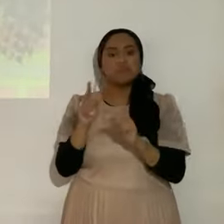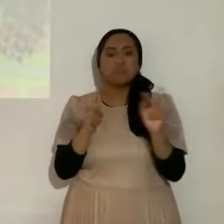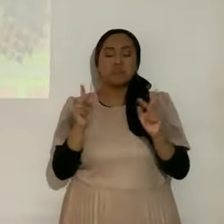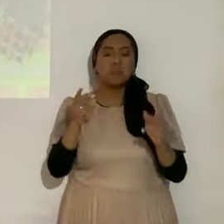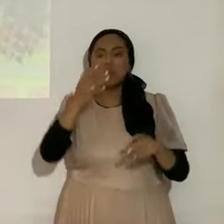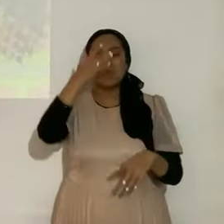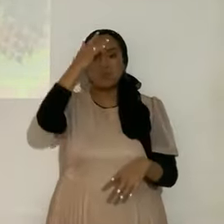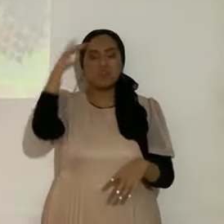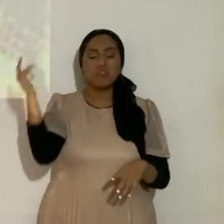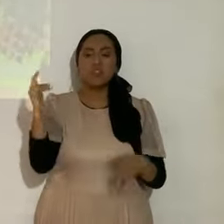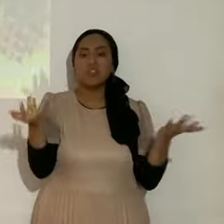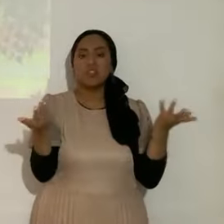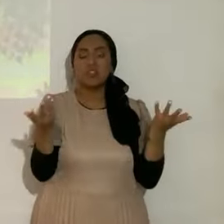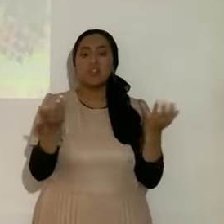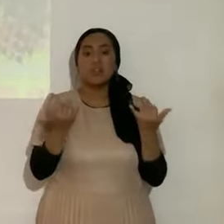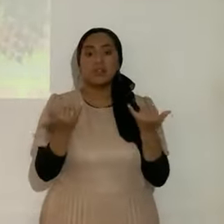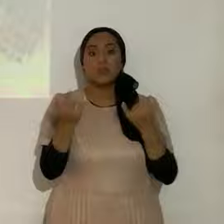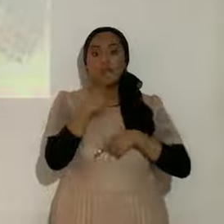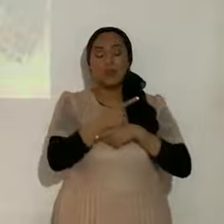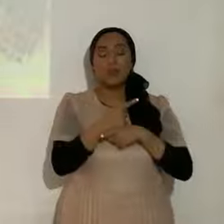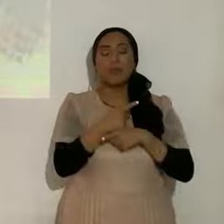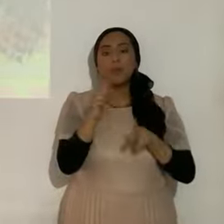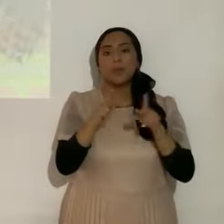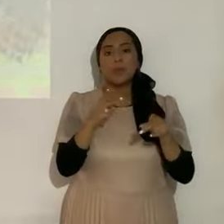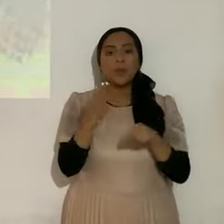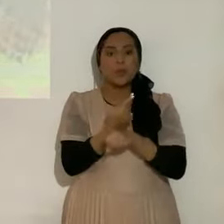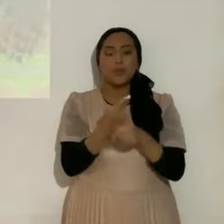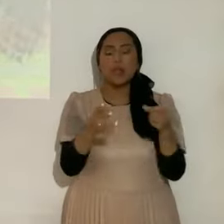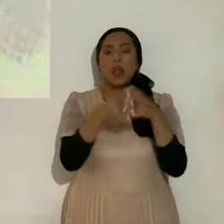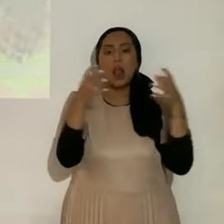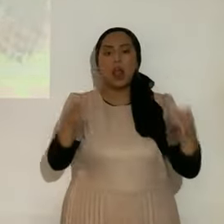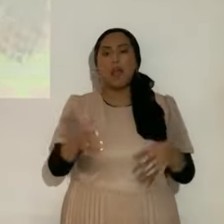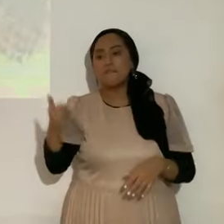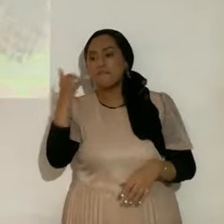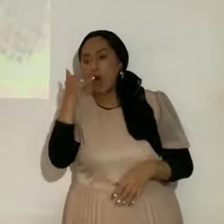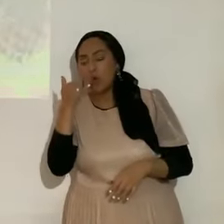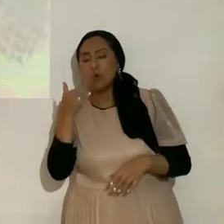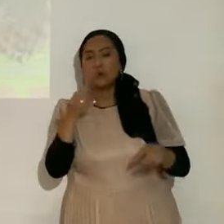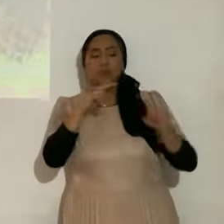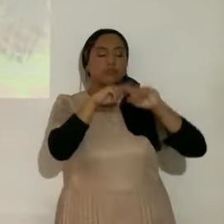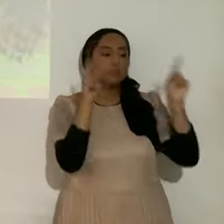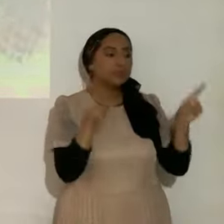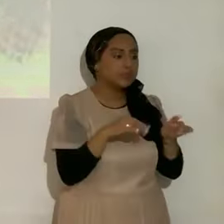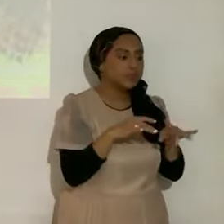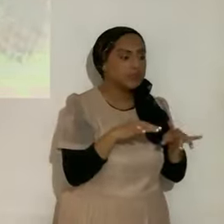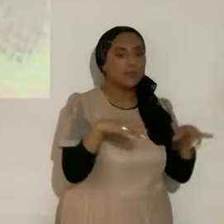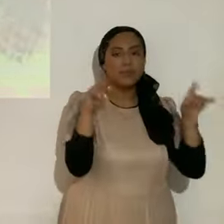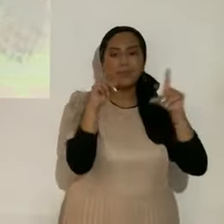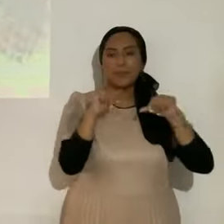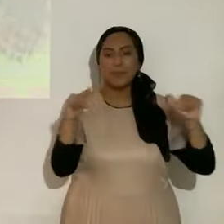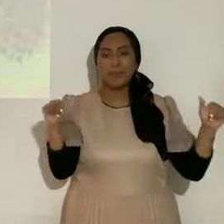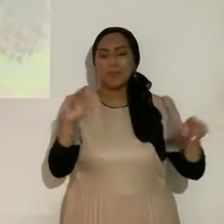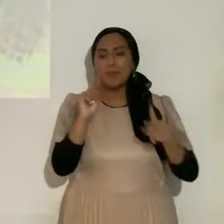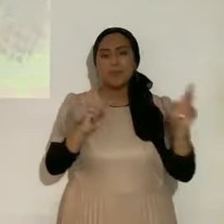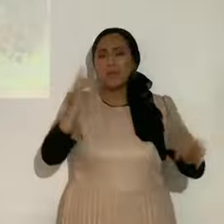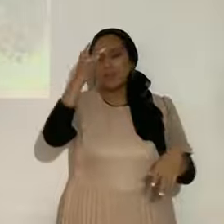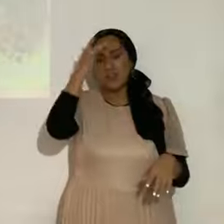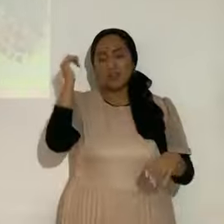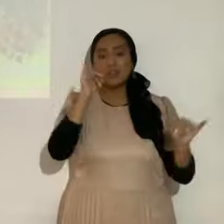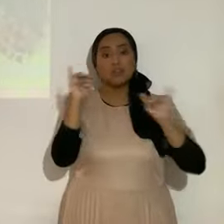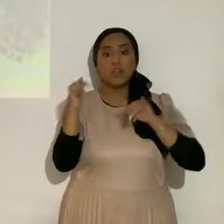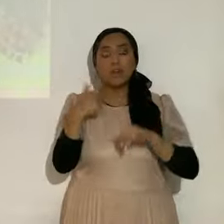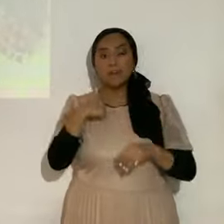hace. Hoy en día la tecnología ha arrebatado el apreciar la creación de Yahweh. Porque así